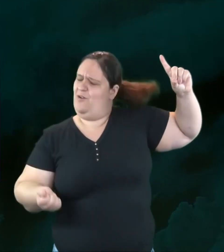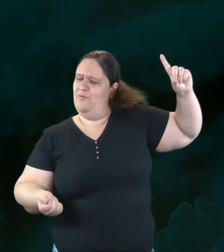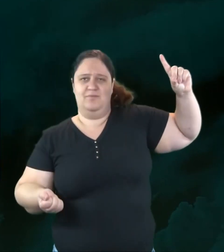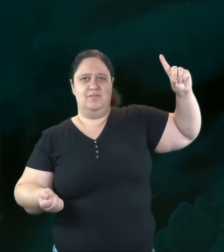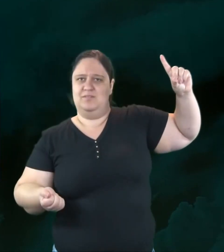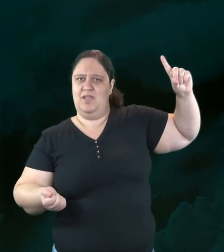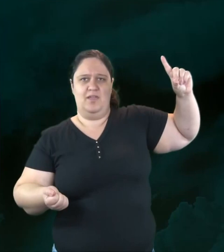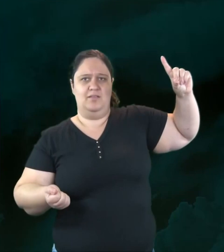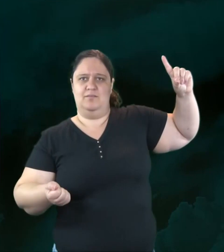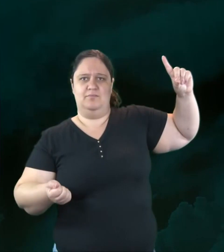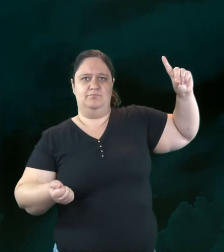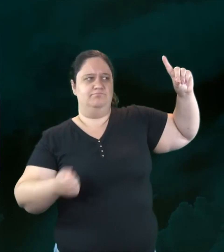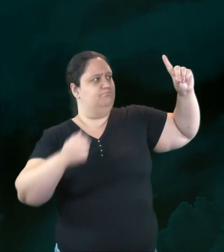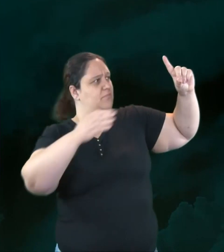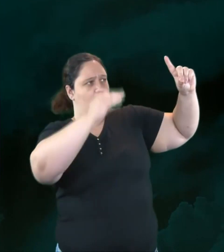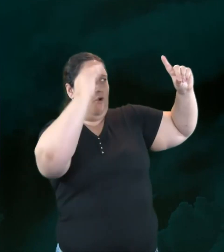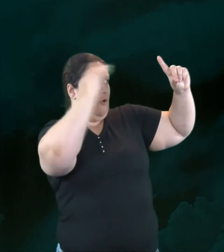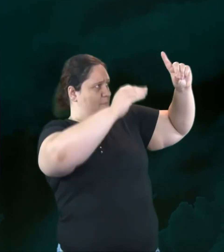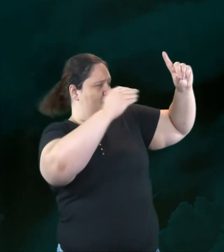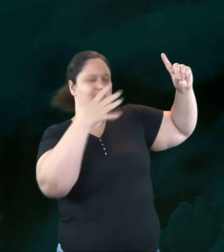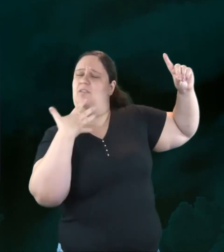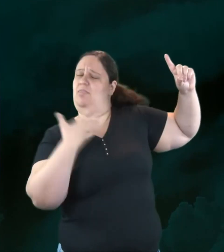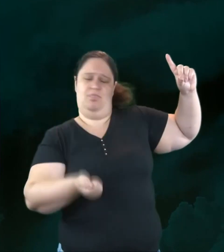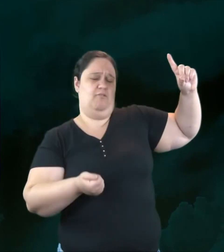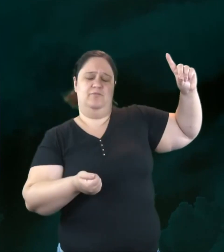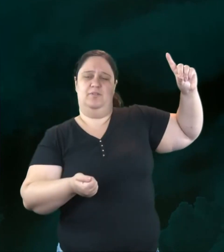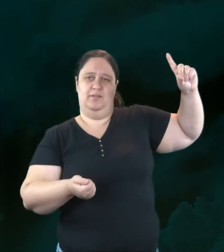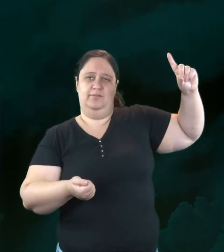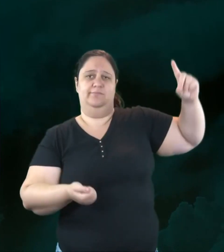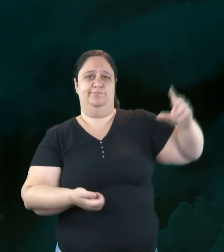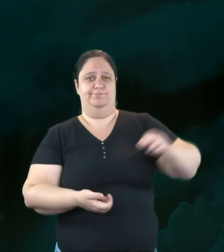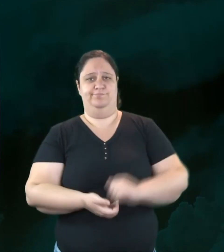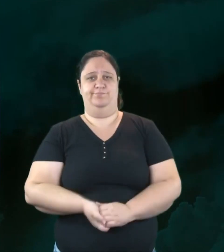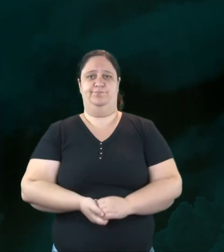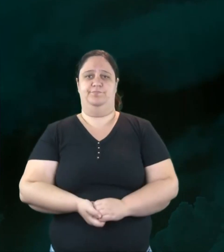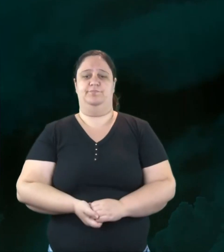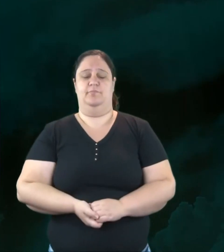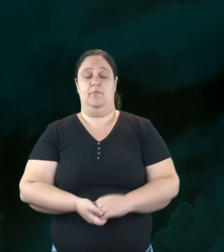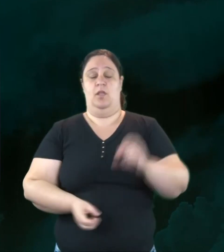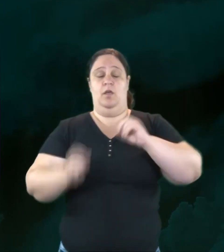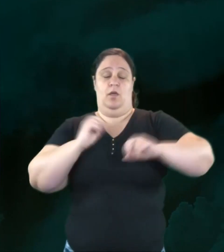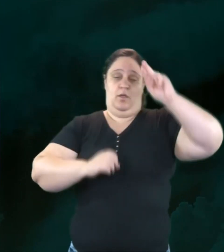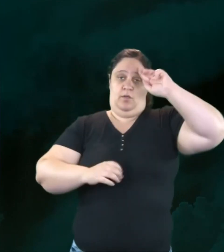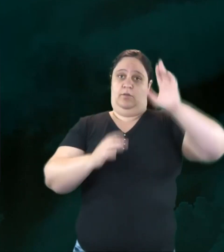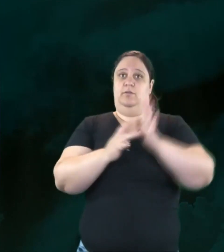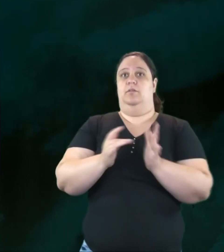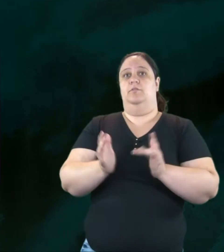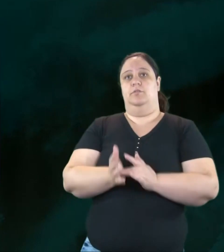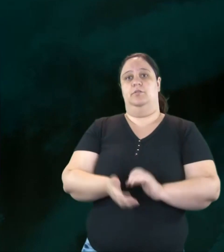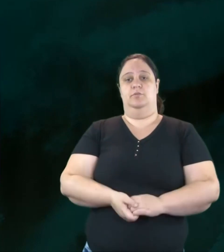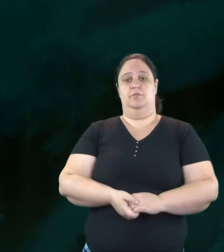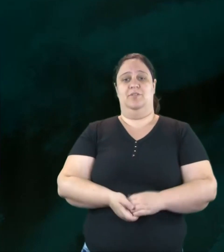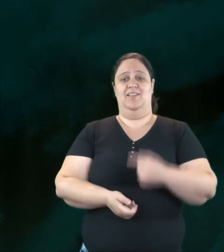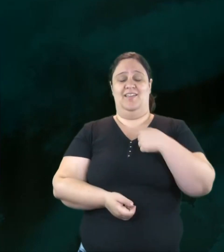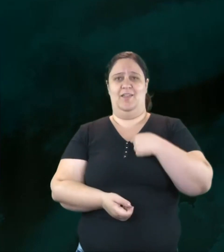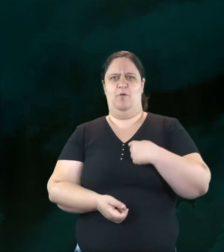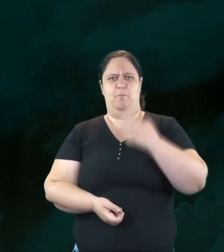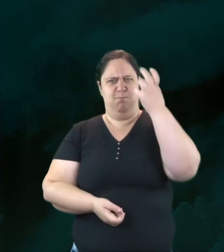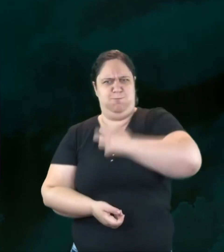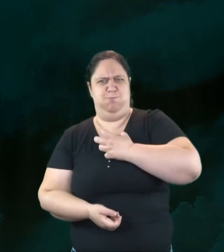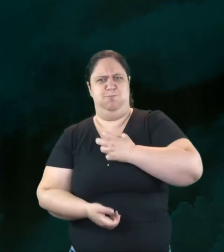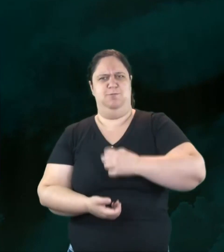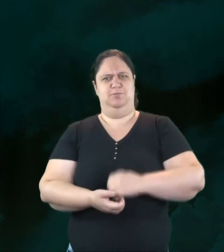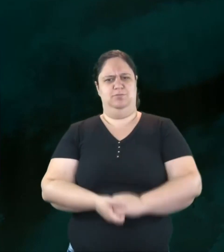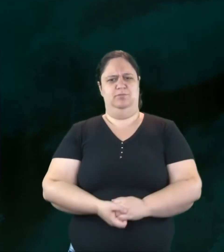mais nenhuma ligação com Deus, é ou não é? Ó Senhor Jesus, eu estou aqui meio que bravo,